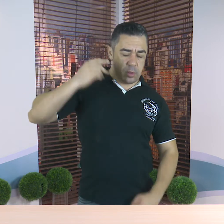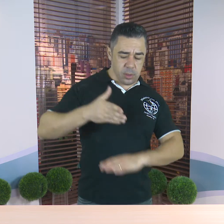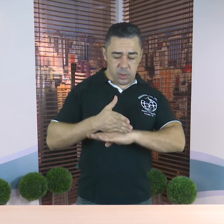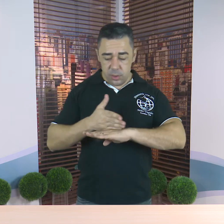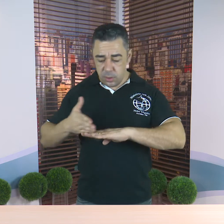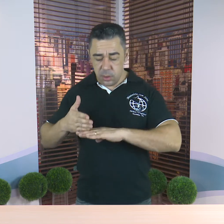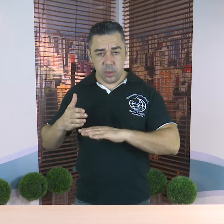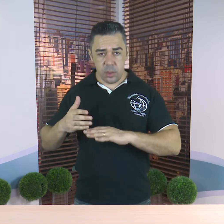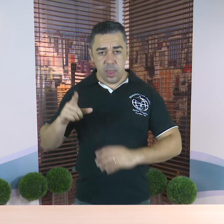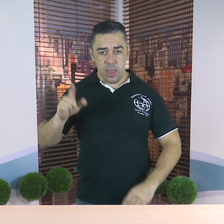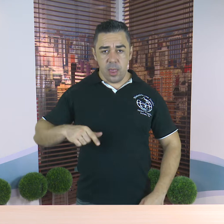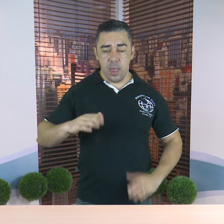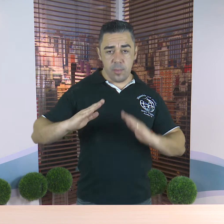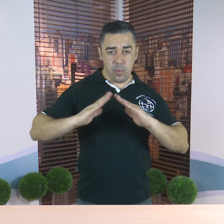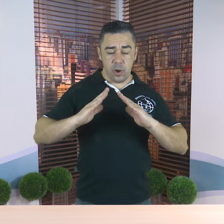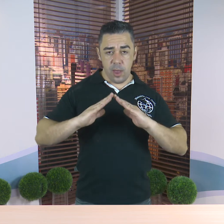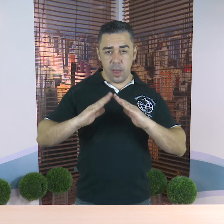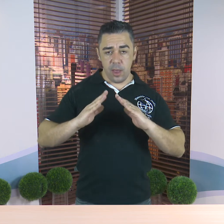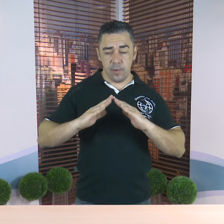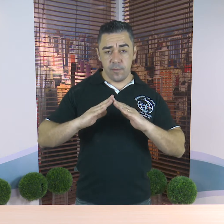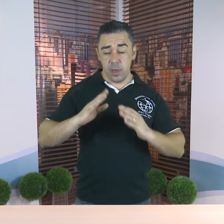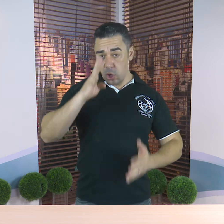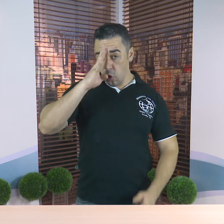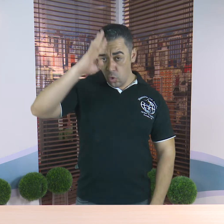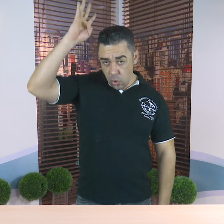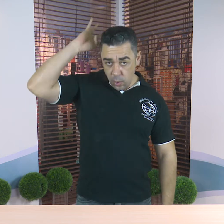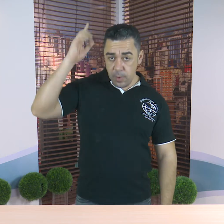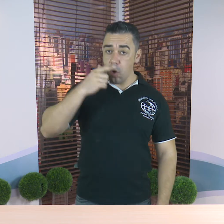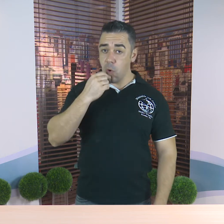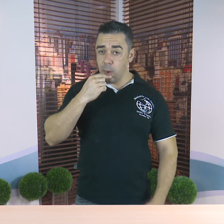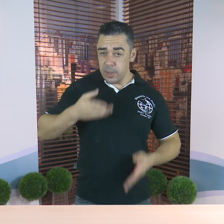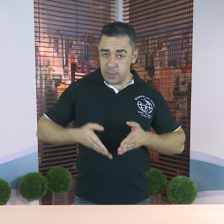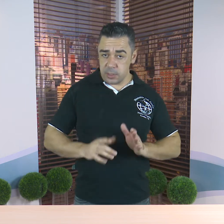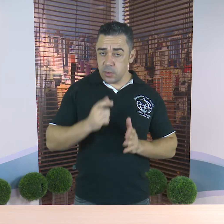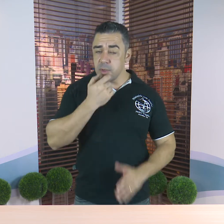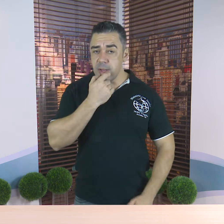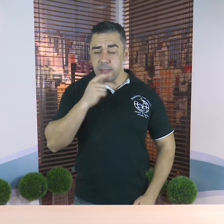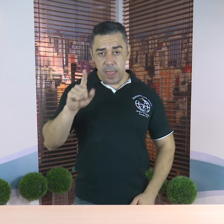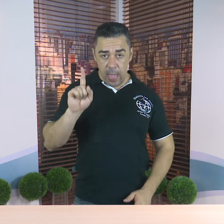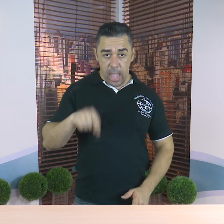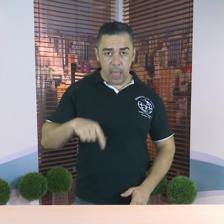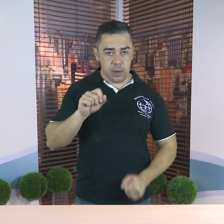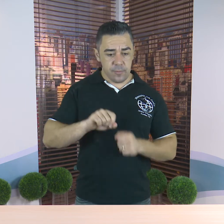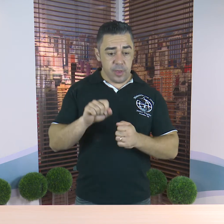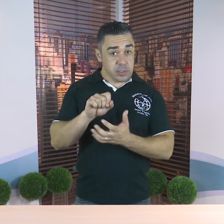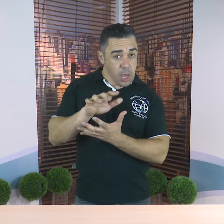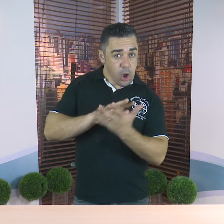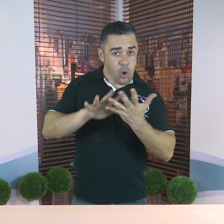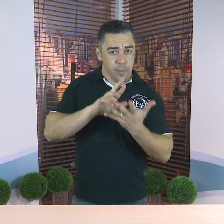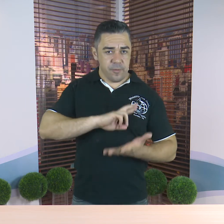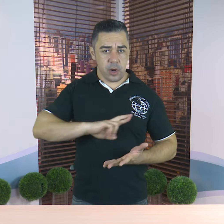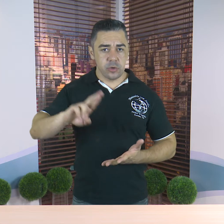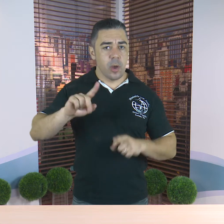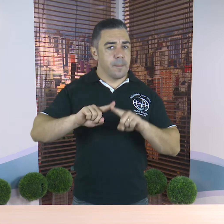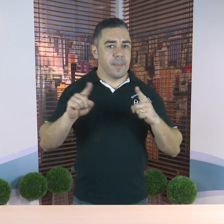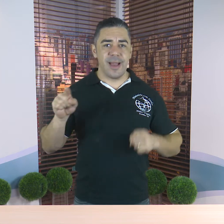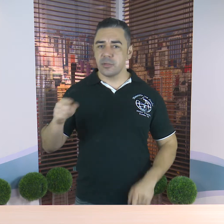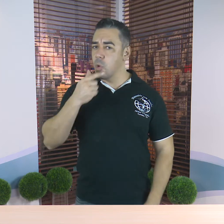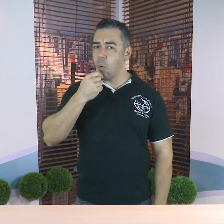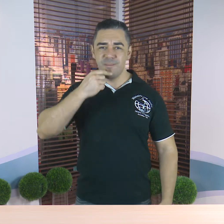um inglês que morou em Roma, foi um reformador moral, bem intencionado, mas que caiu em grave heresia.